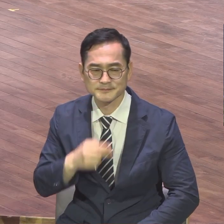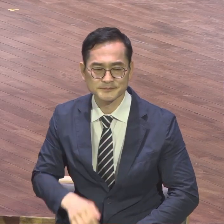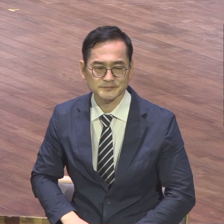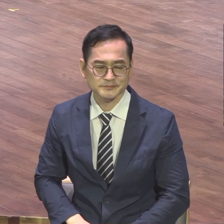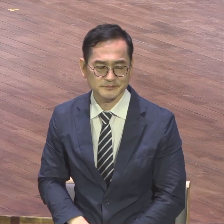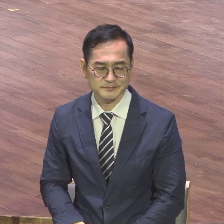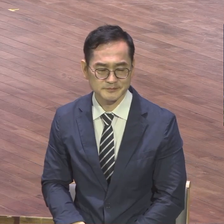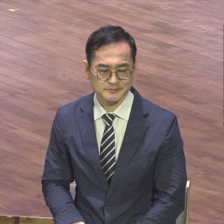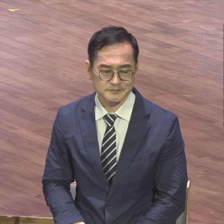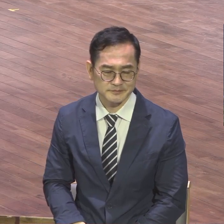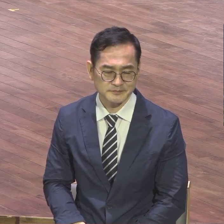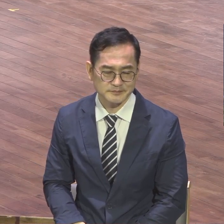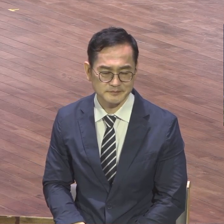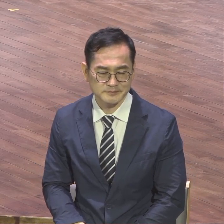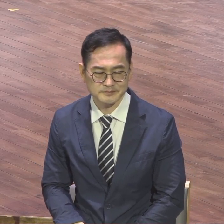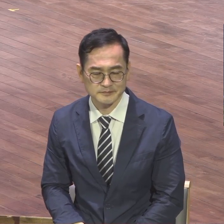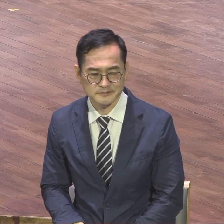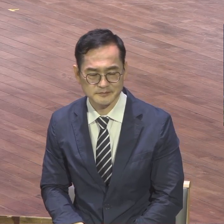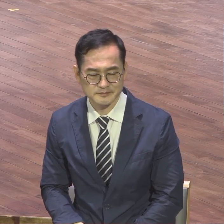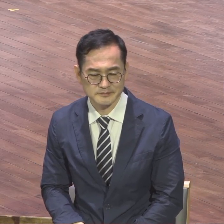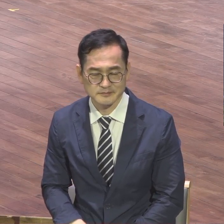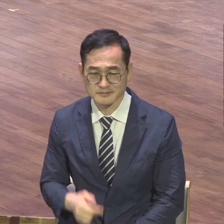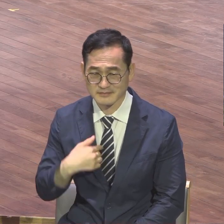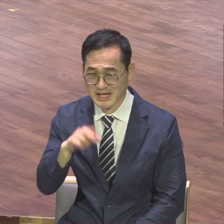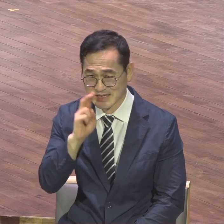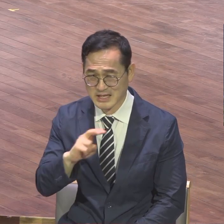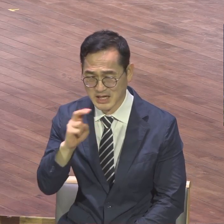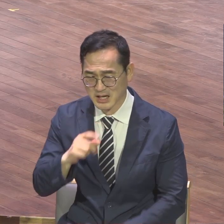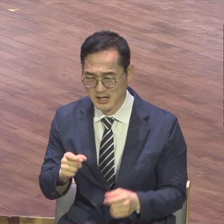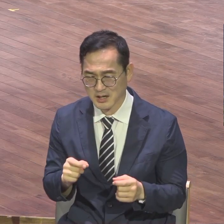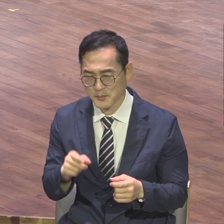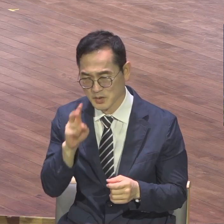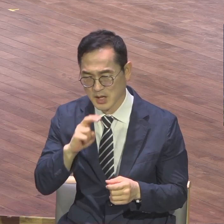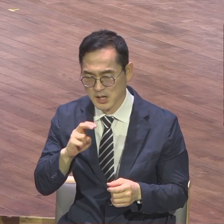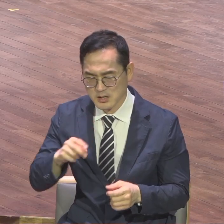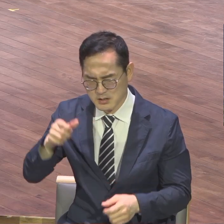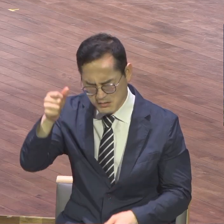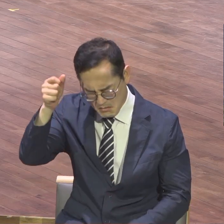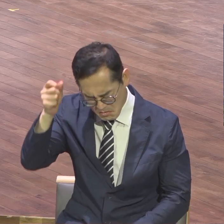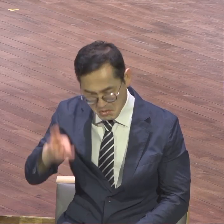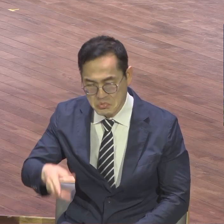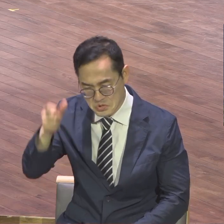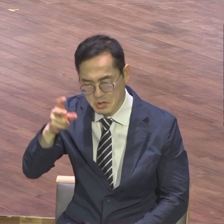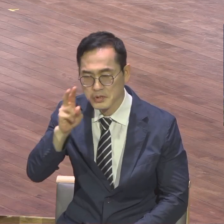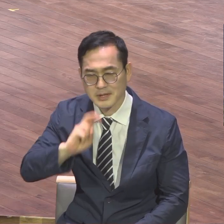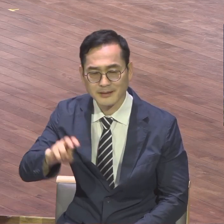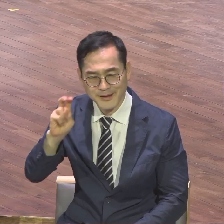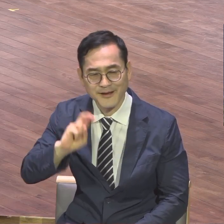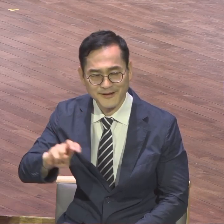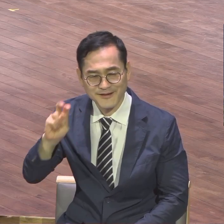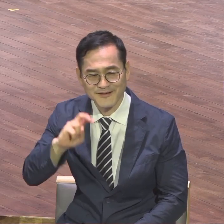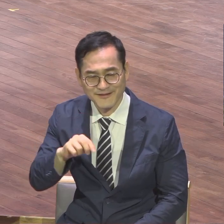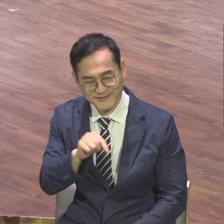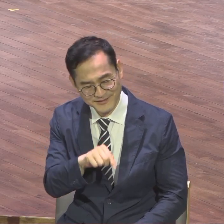찬양을 이번 주말에 한 백 몇십 번 들었어요. 백 몇십 번. 근데 이상하죠. 들을 때마다 힘이